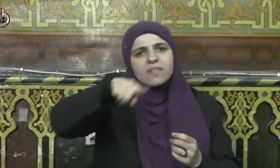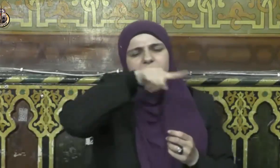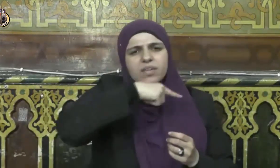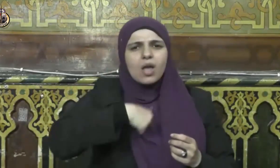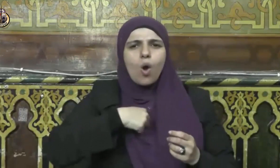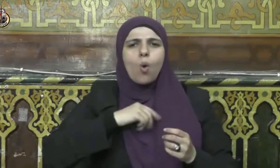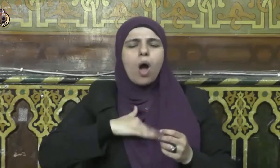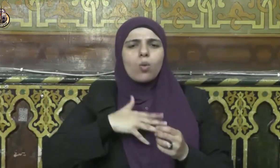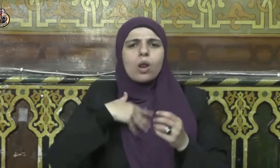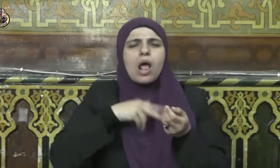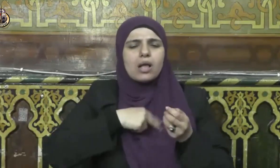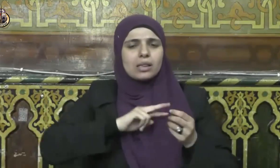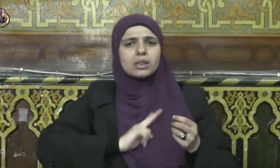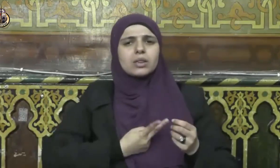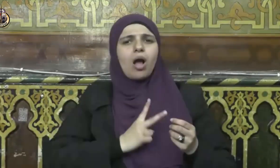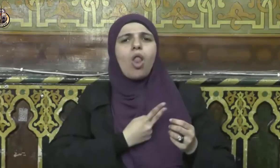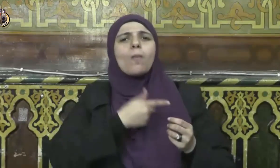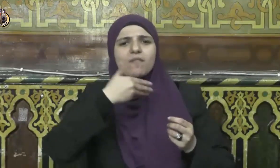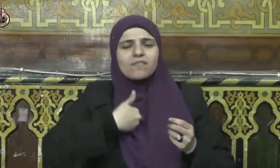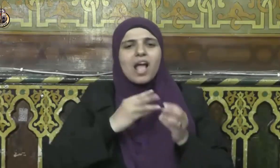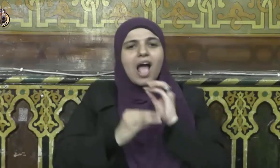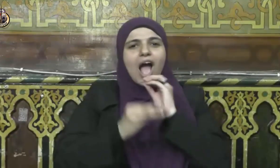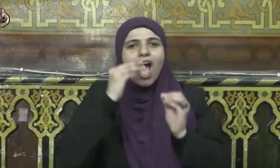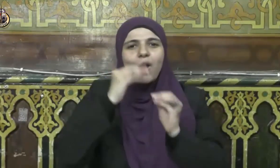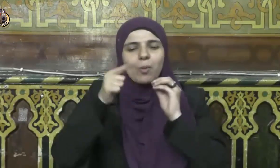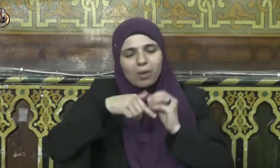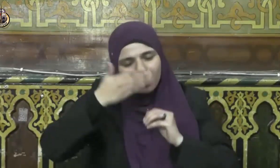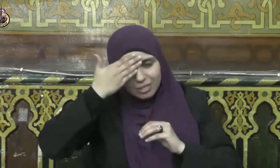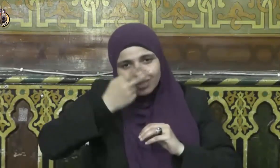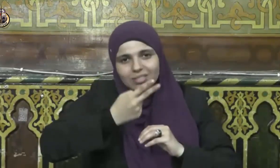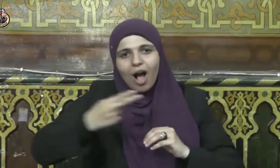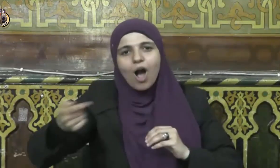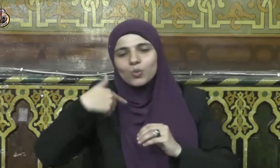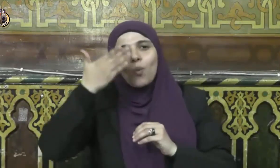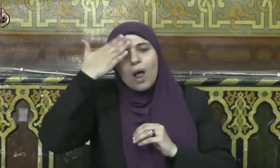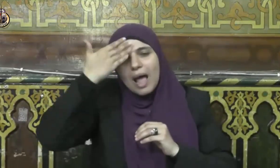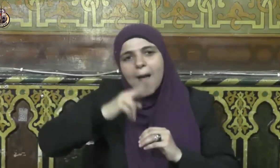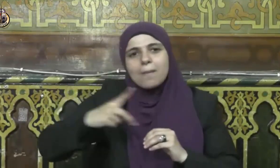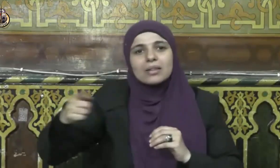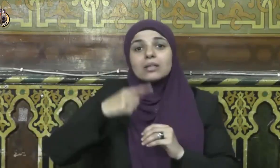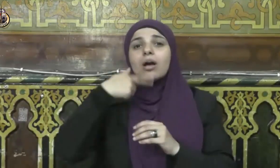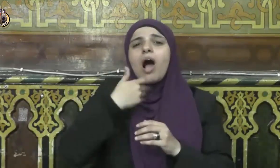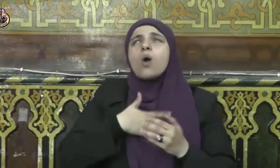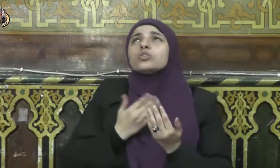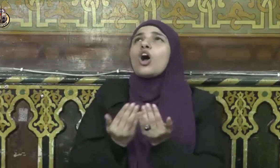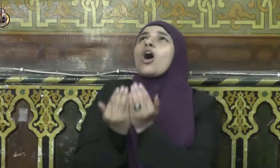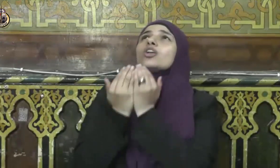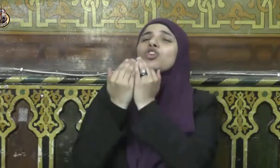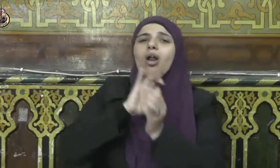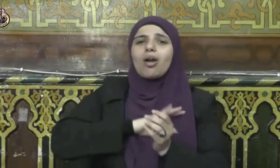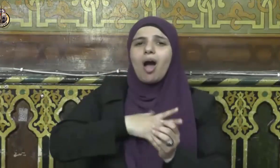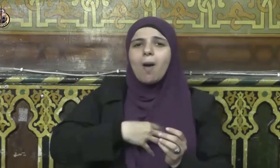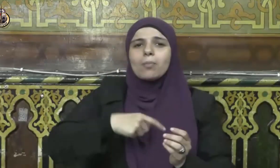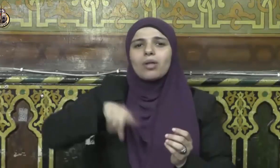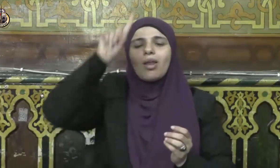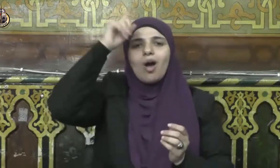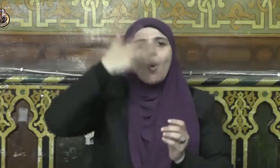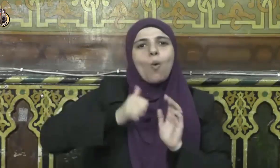فيها بين ألوان من الطاعات والعبادات، يرجو رحمة الله عز وجل